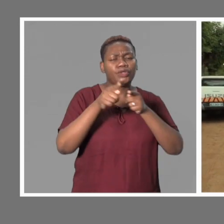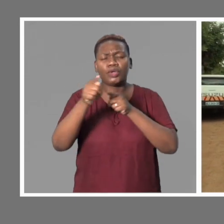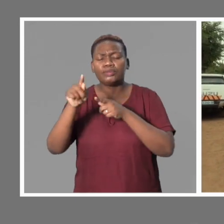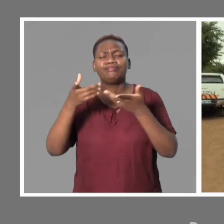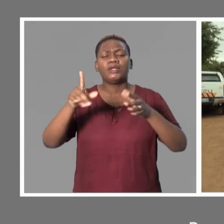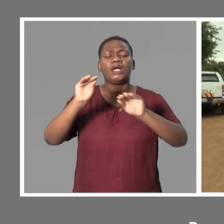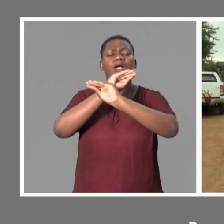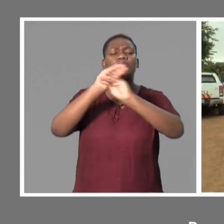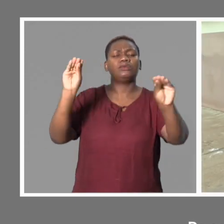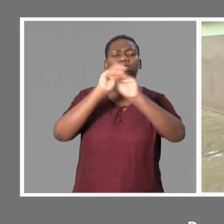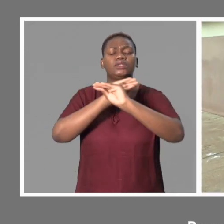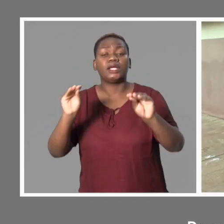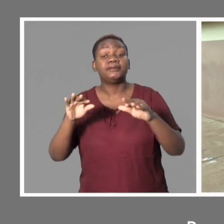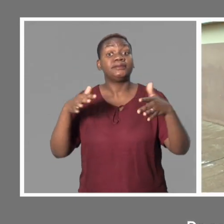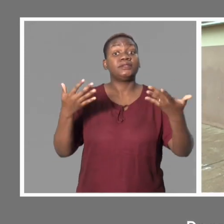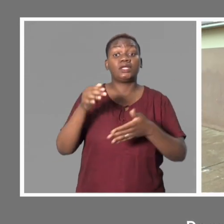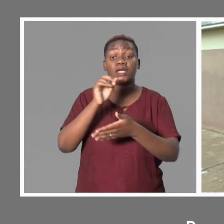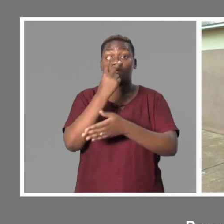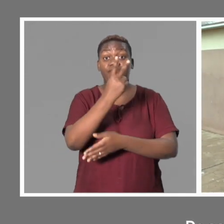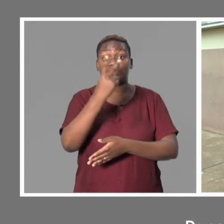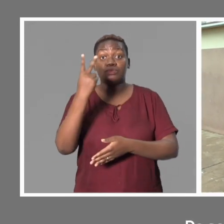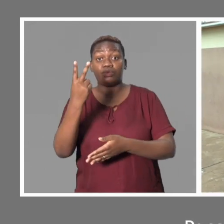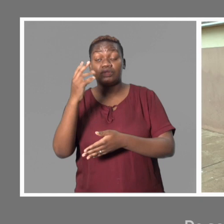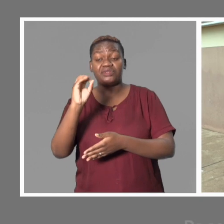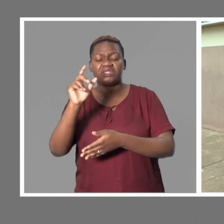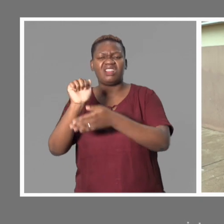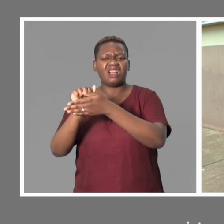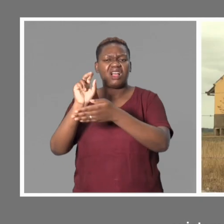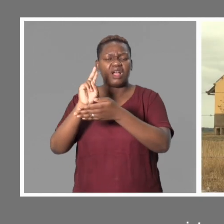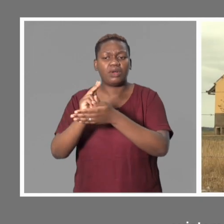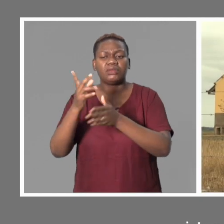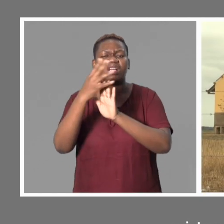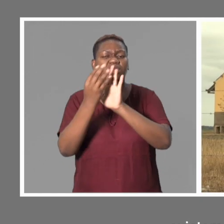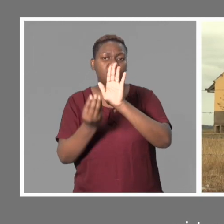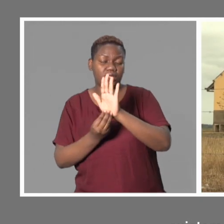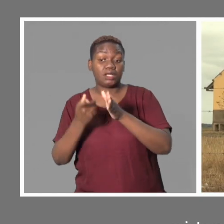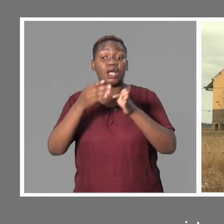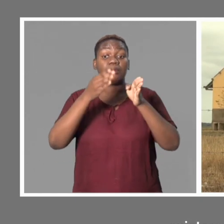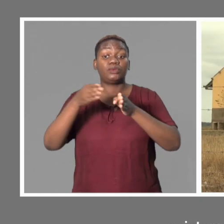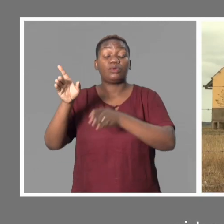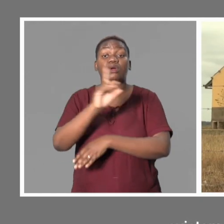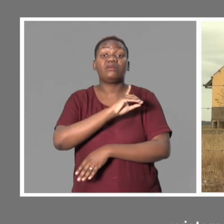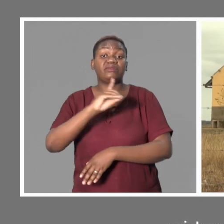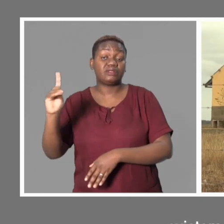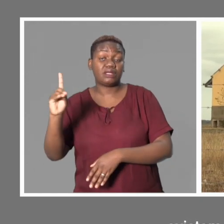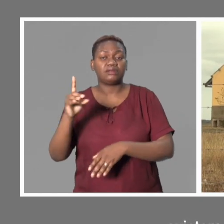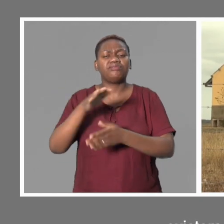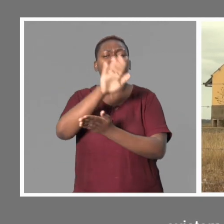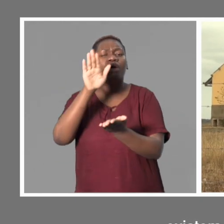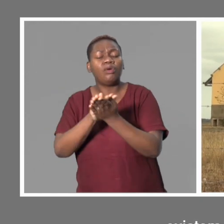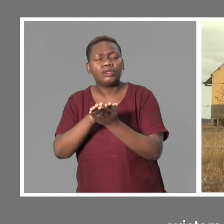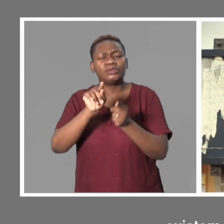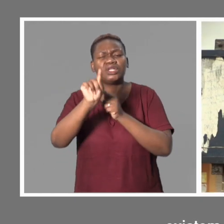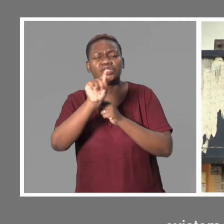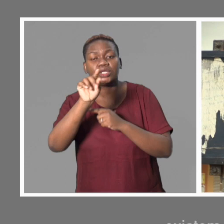De acordo com os dados dos serviços distritais de educação, existem em Moamba cerca de 220 alunos com